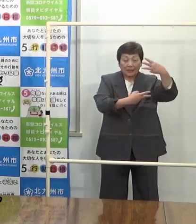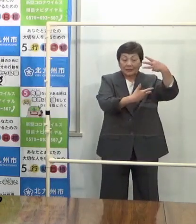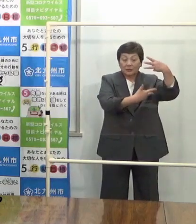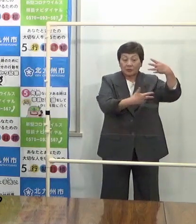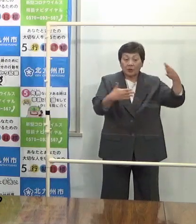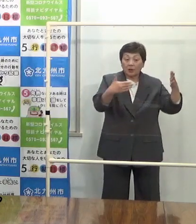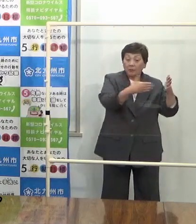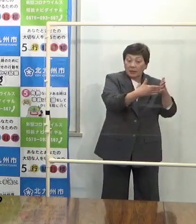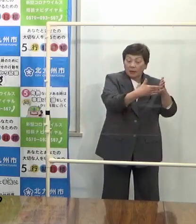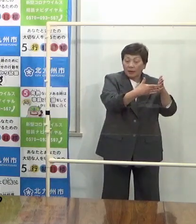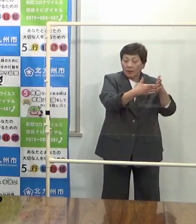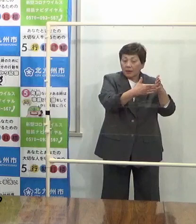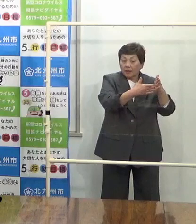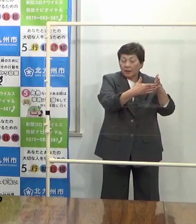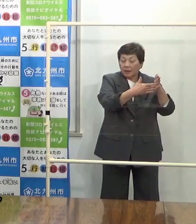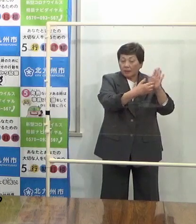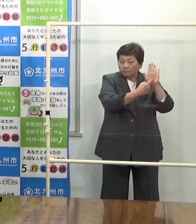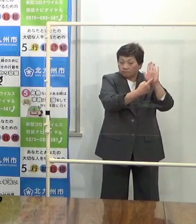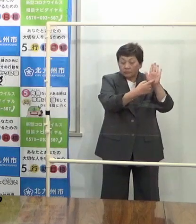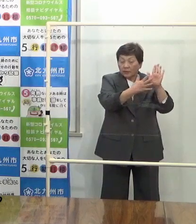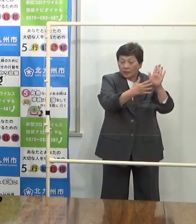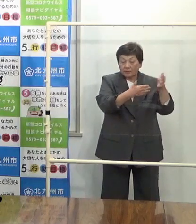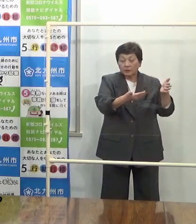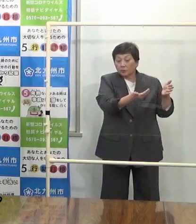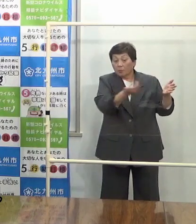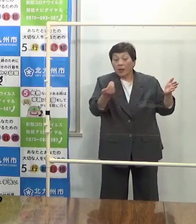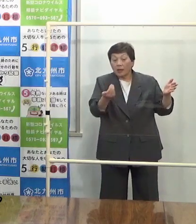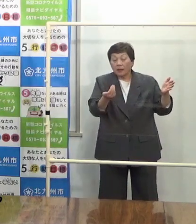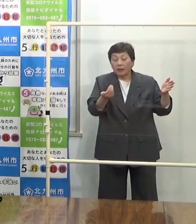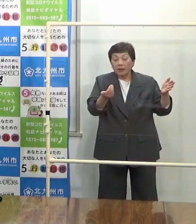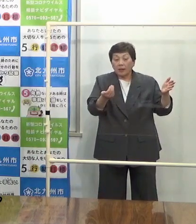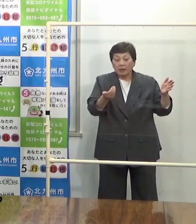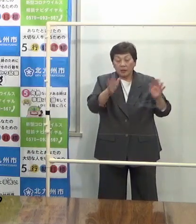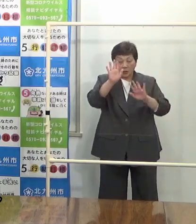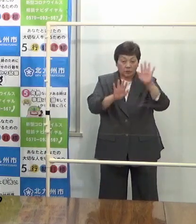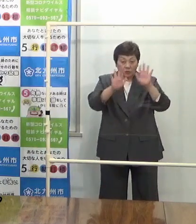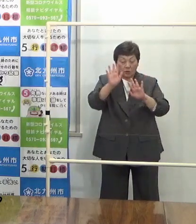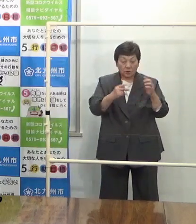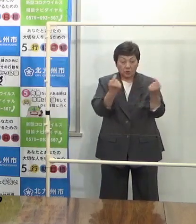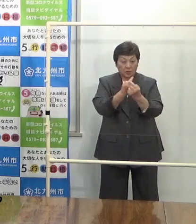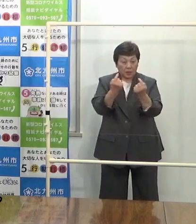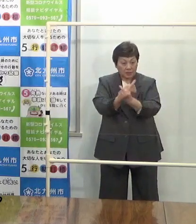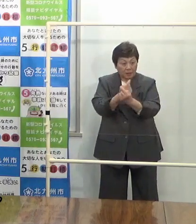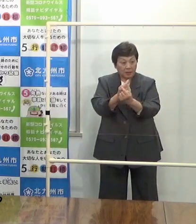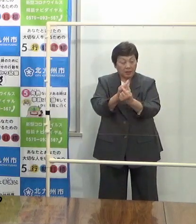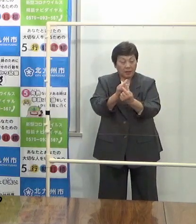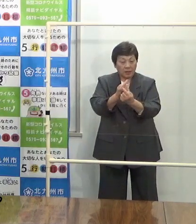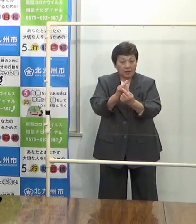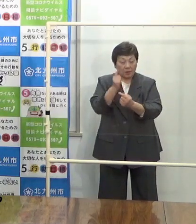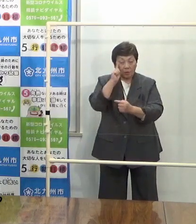ですね、市としてもこの病床の状況の改善をはじめとして、